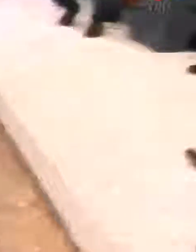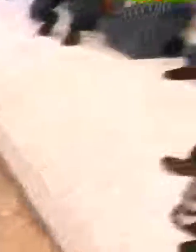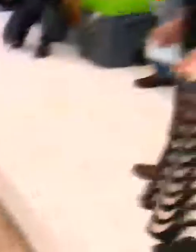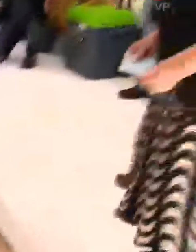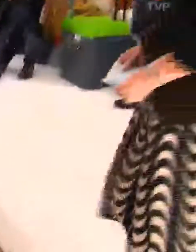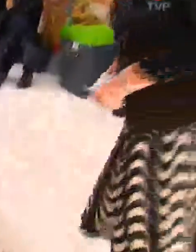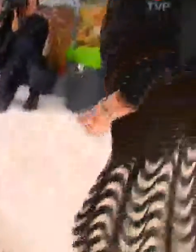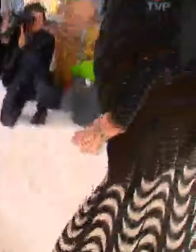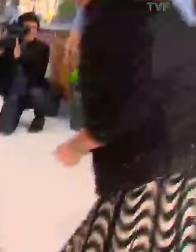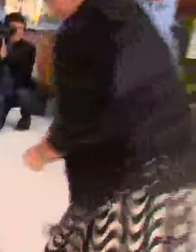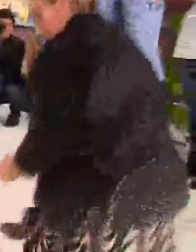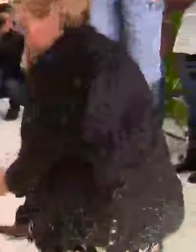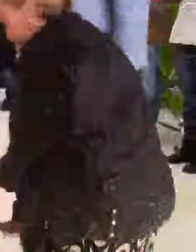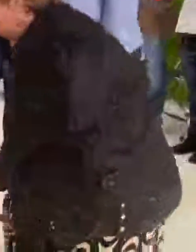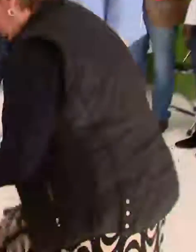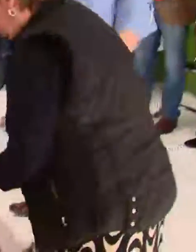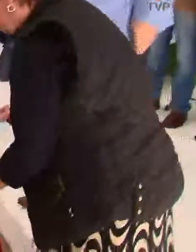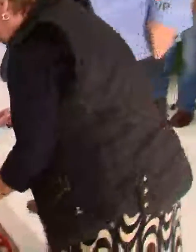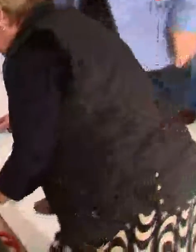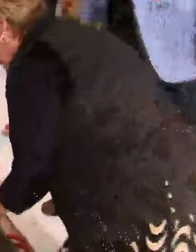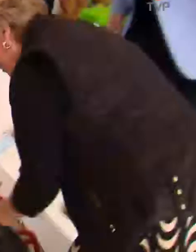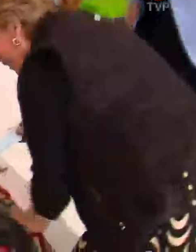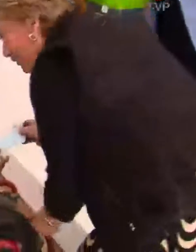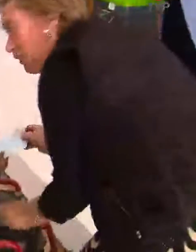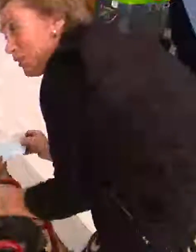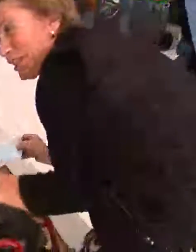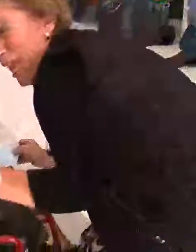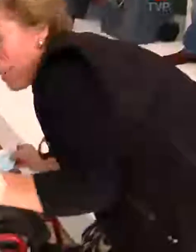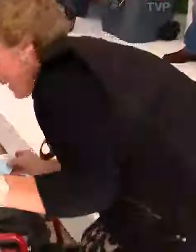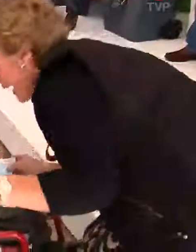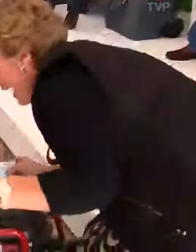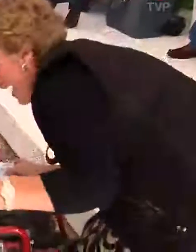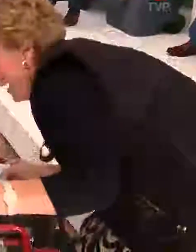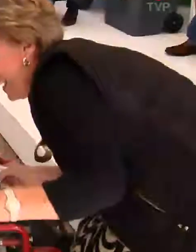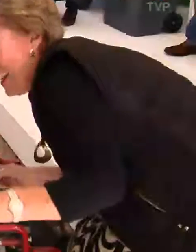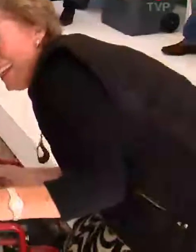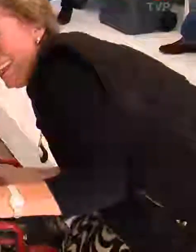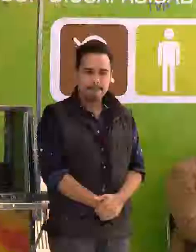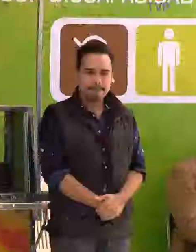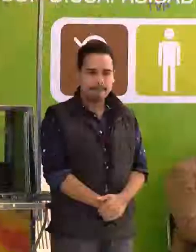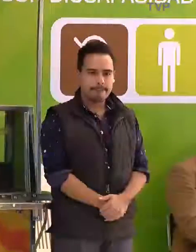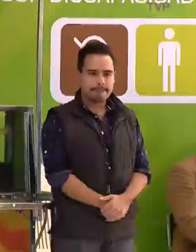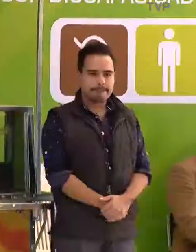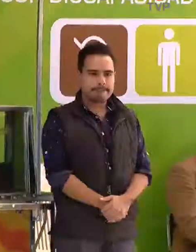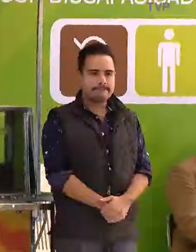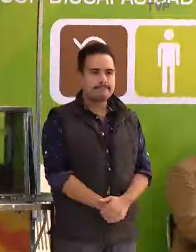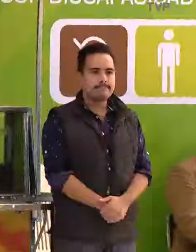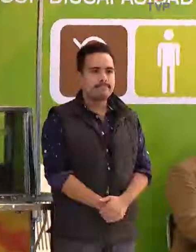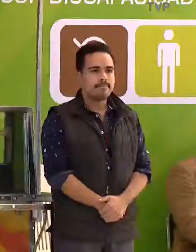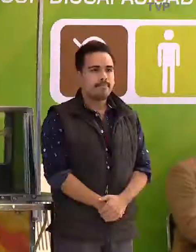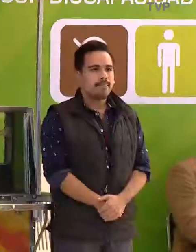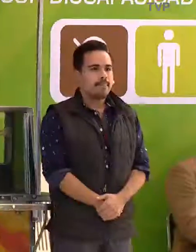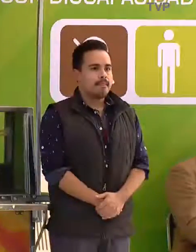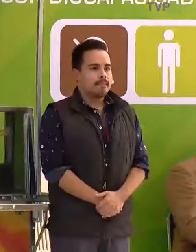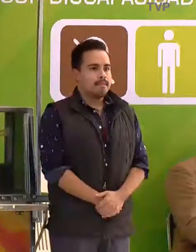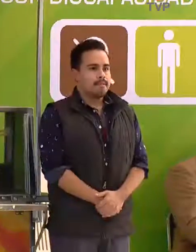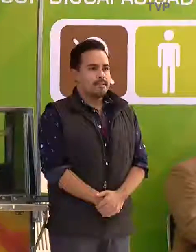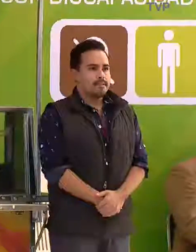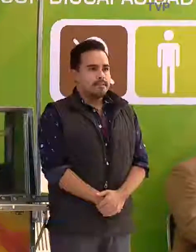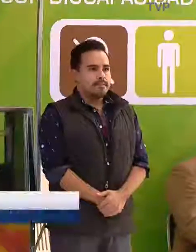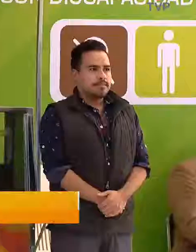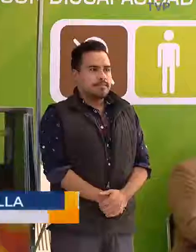y consisten en auxiliares auditivos proyectos productivos becas y unidades básicas de rehabilitación yo el nombre de la gobernadora